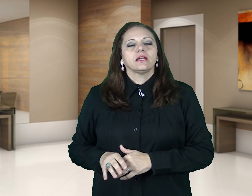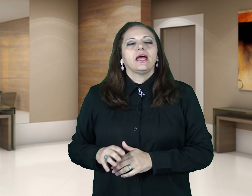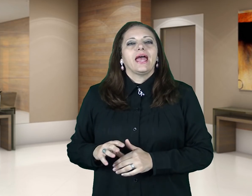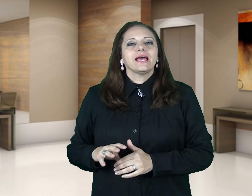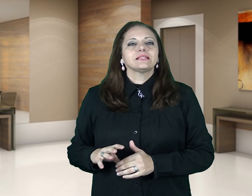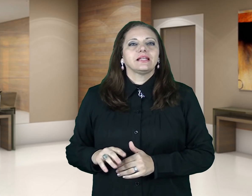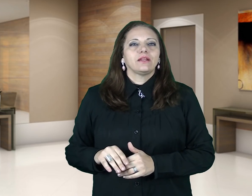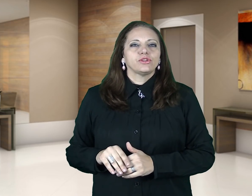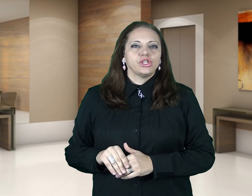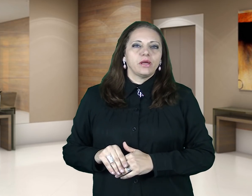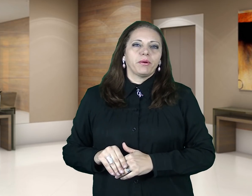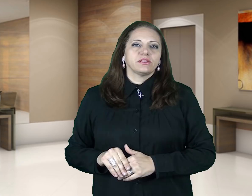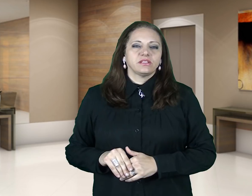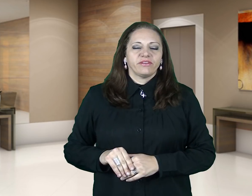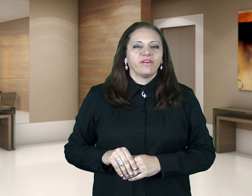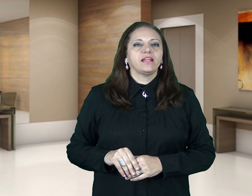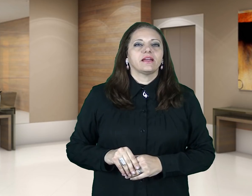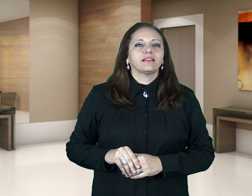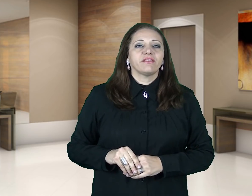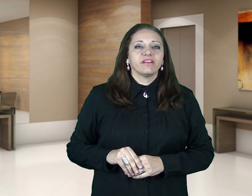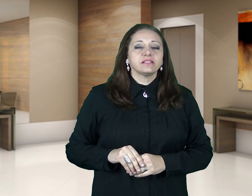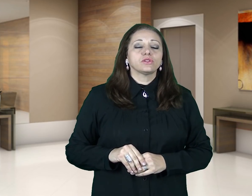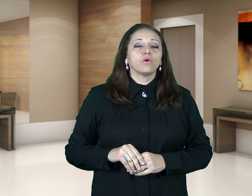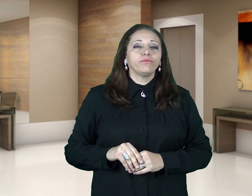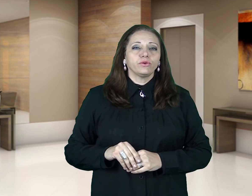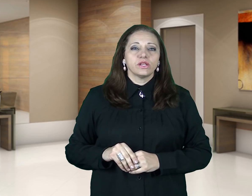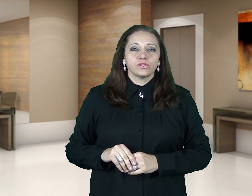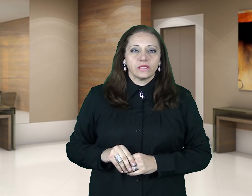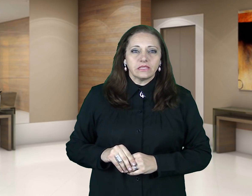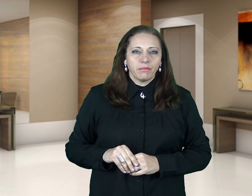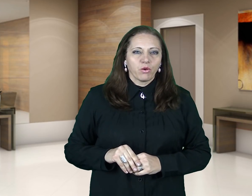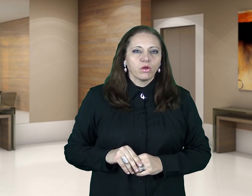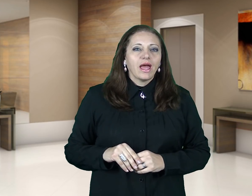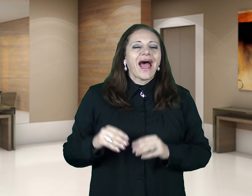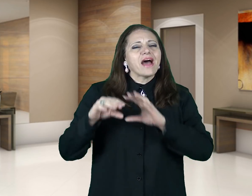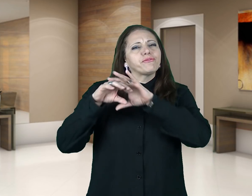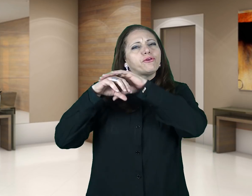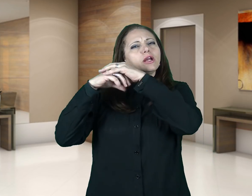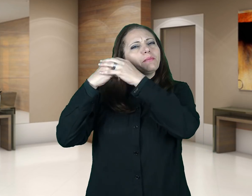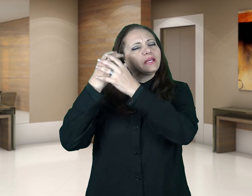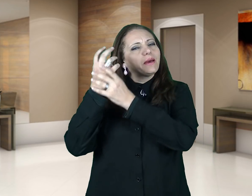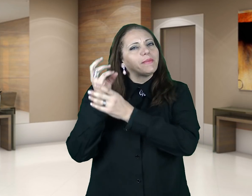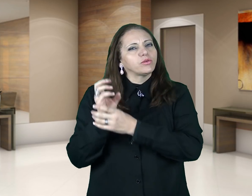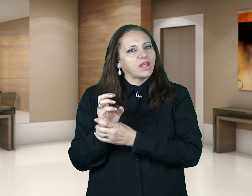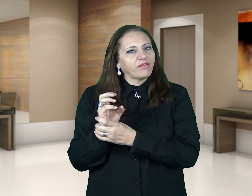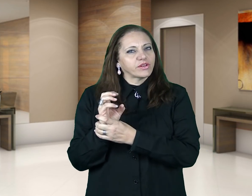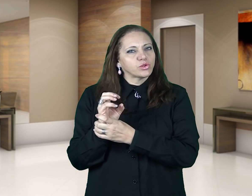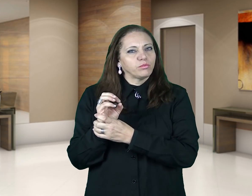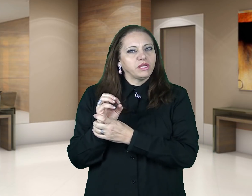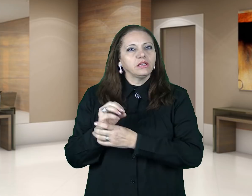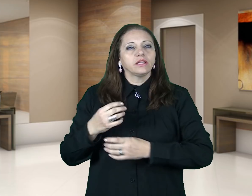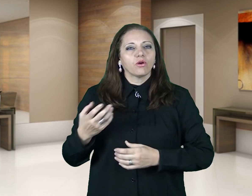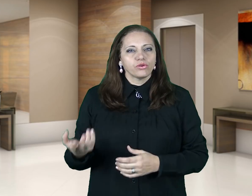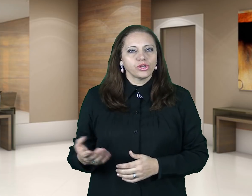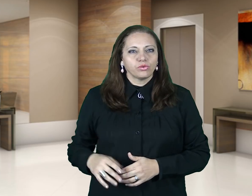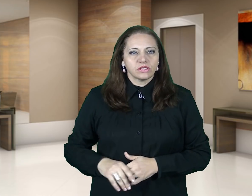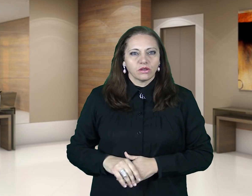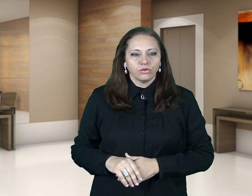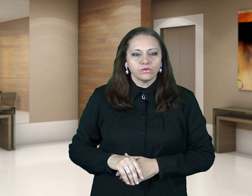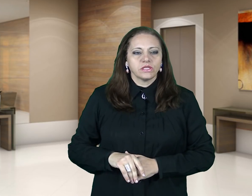sinais, essa analogia pode ser feita através das configurações de mão, a forma que a mão deve assumir na constituição de um